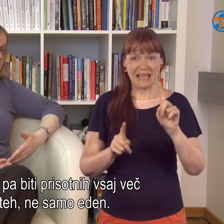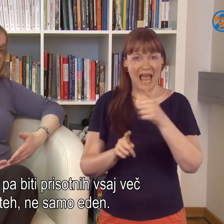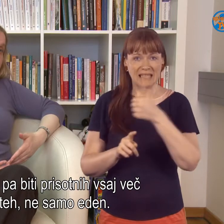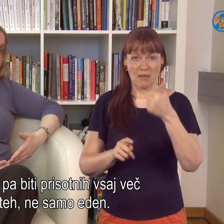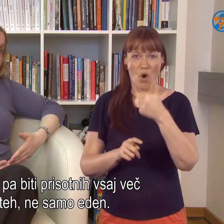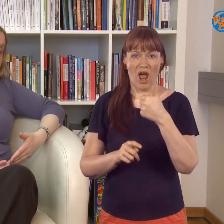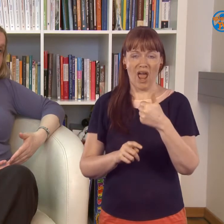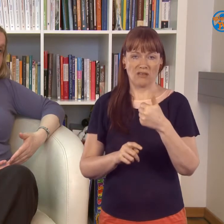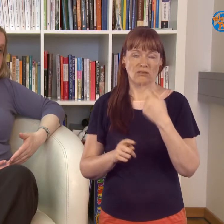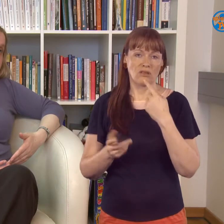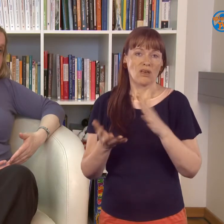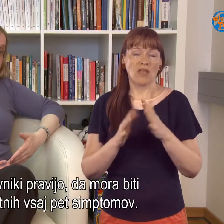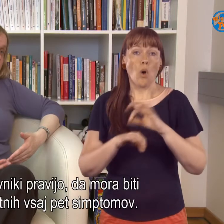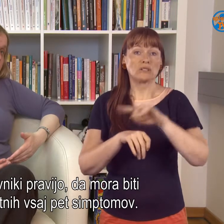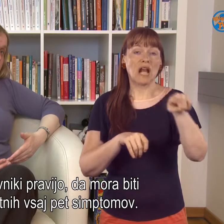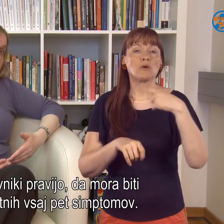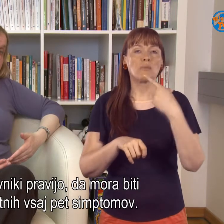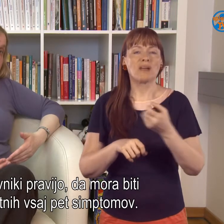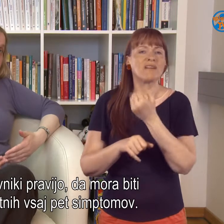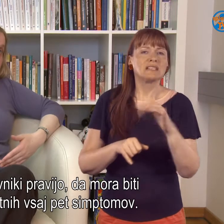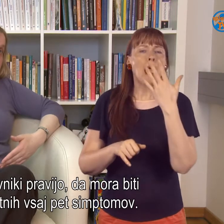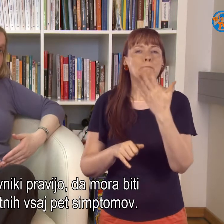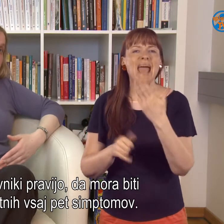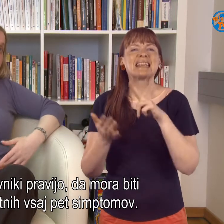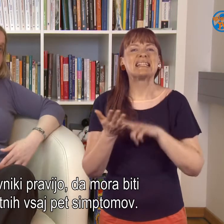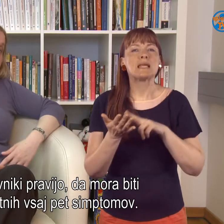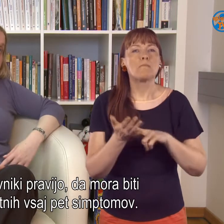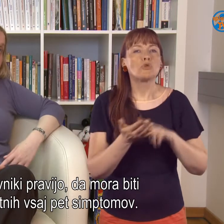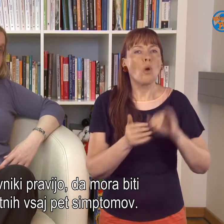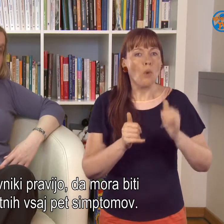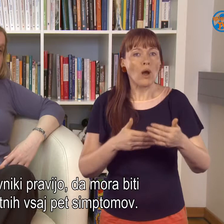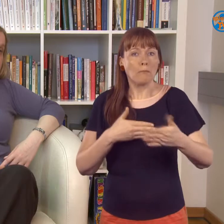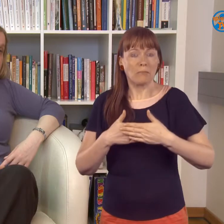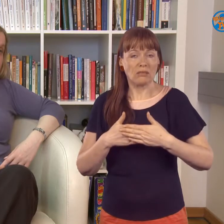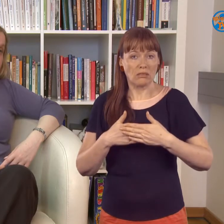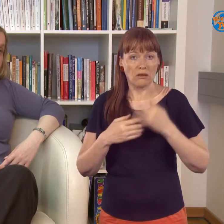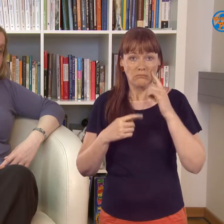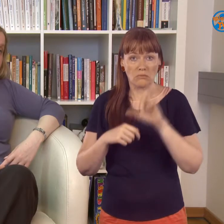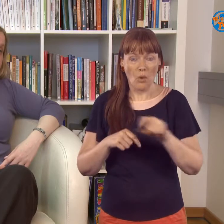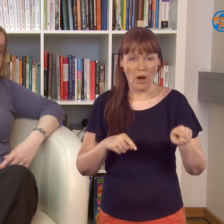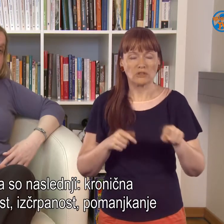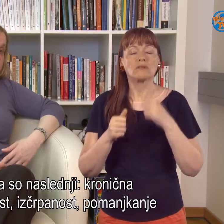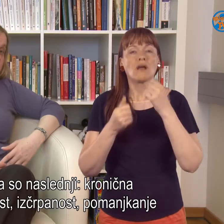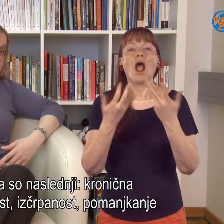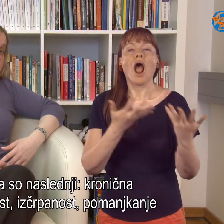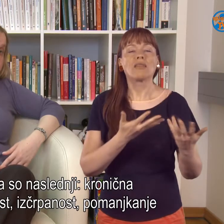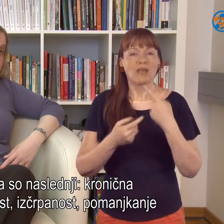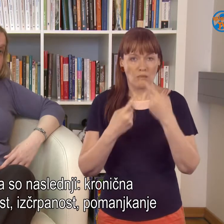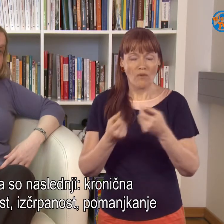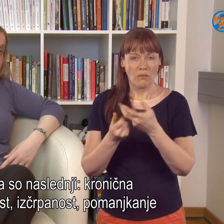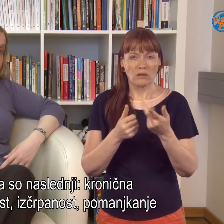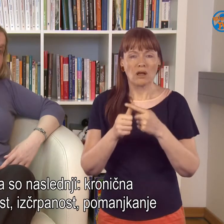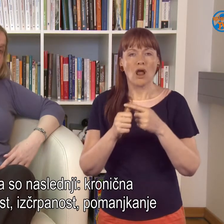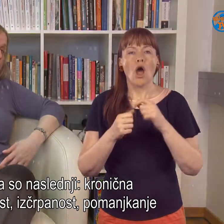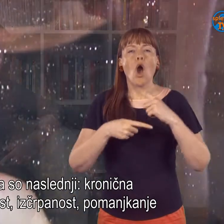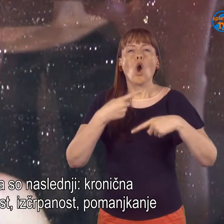eden, a ne. Nekako zdravniki pravijo vsaj 5 simptomov, da mora biti prisotnih. Ti pa so